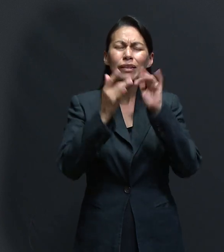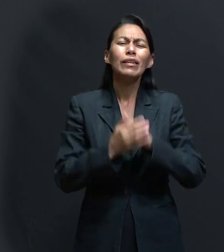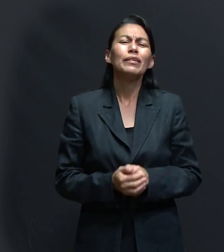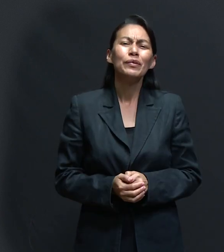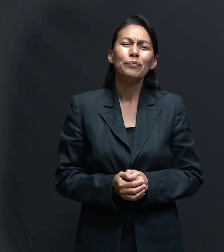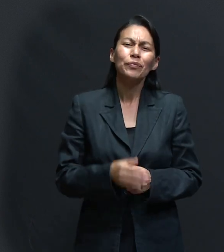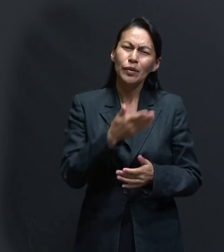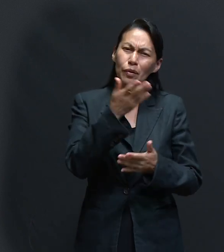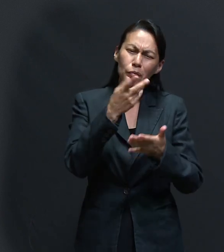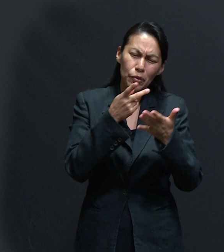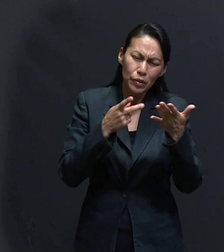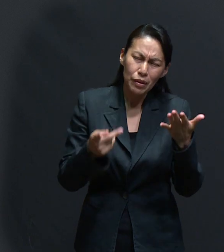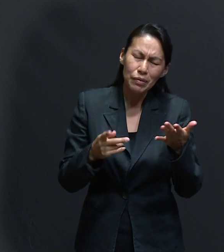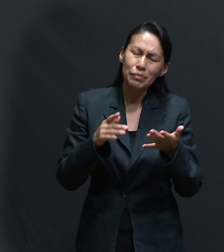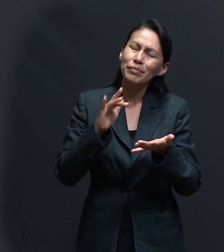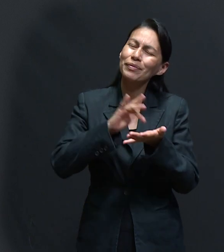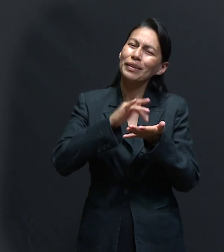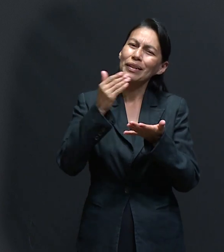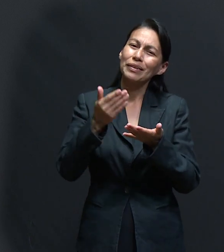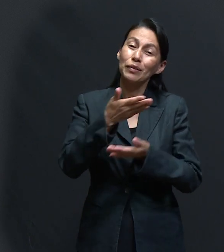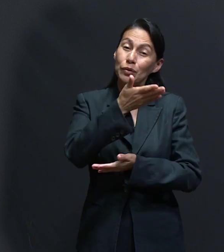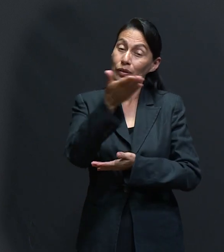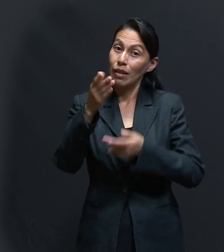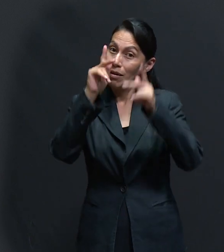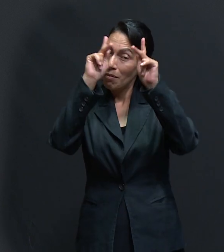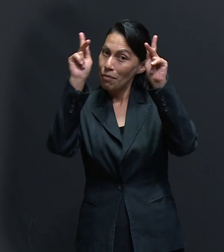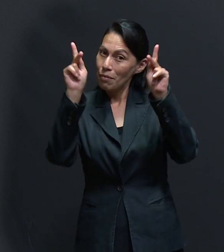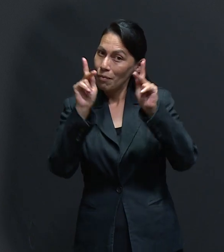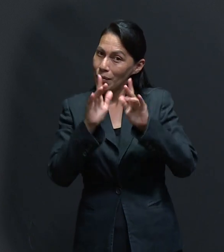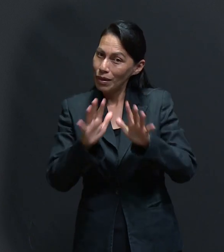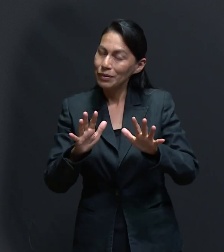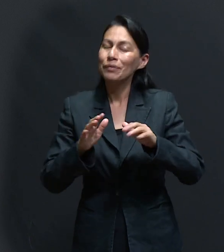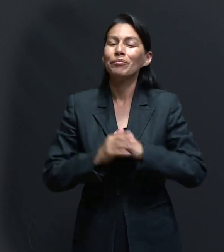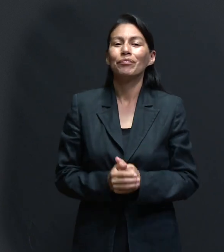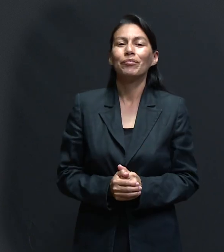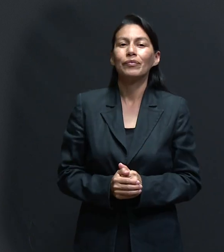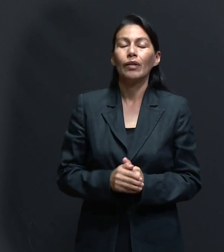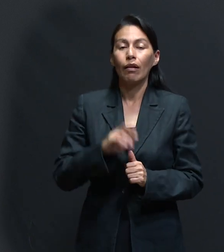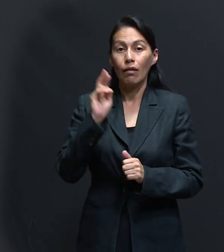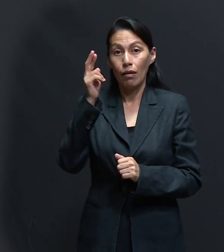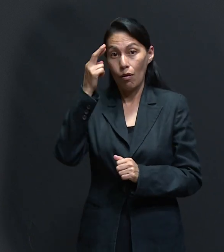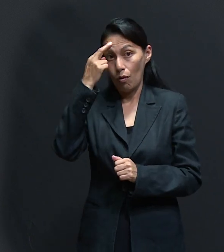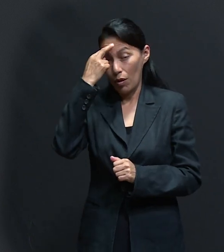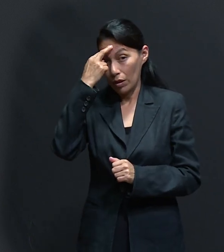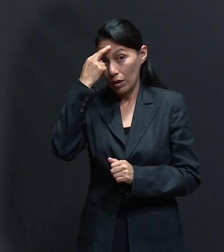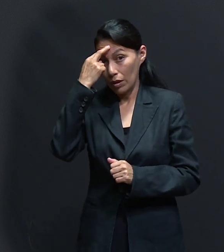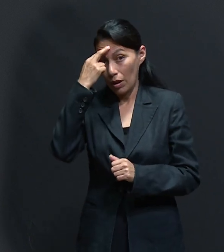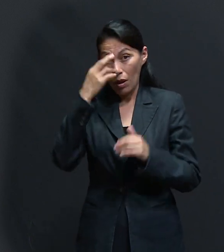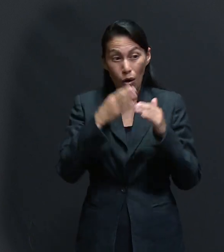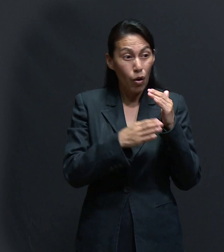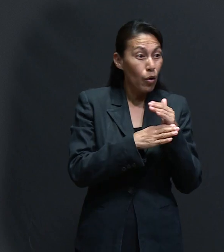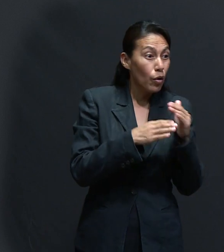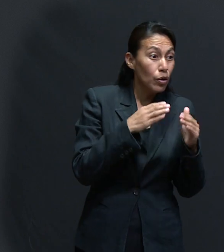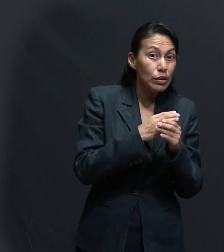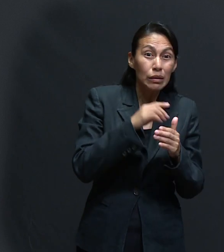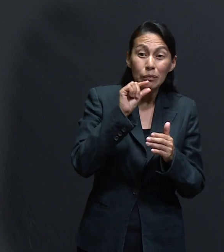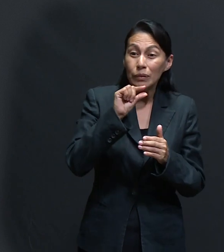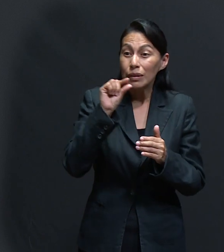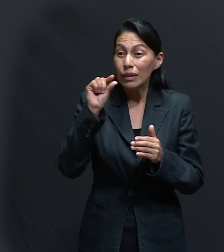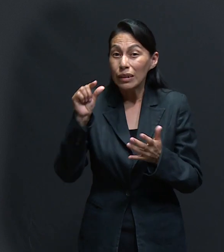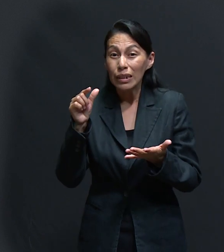en este programa y hallar paz recuerden ustedes que los pequeños detalles de la vida